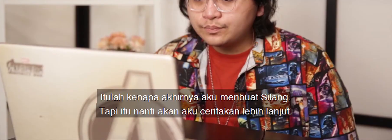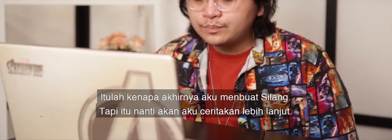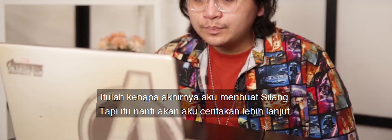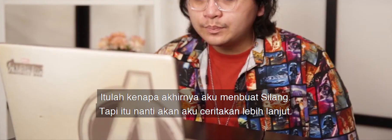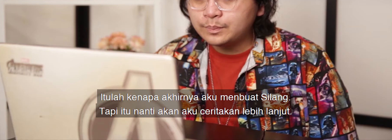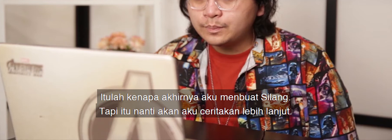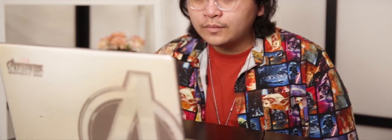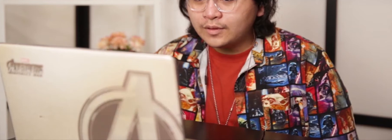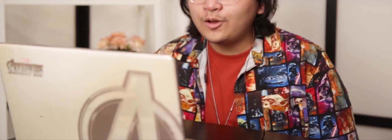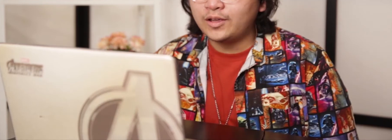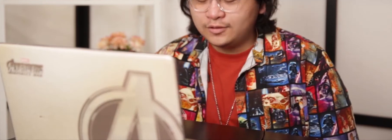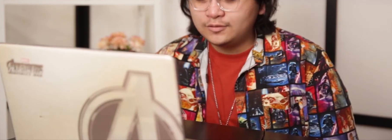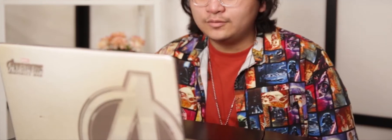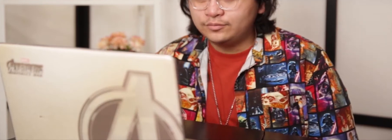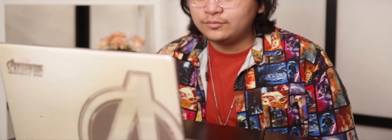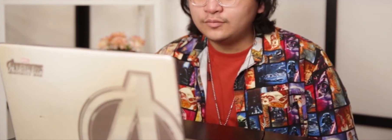film ini